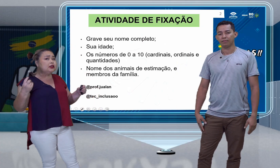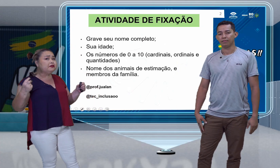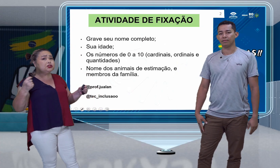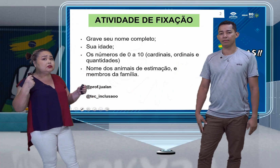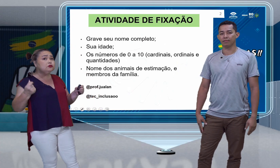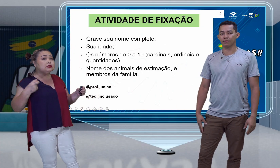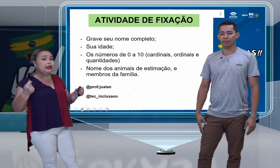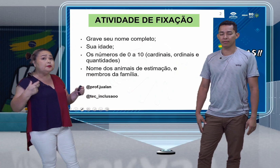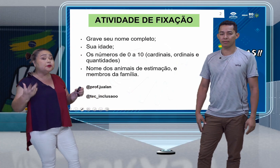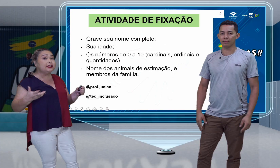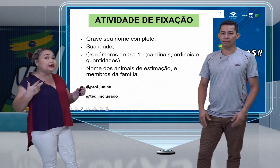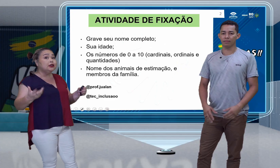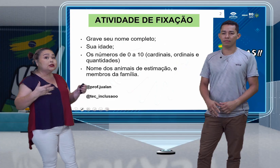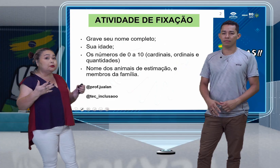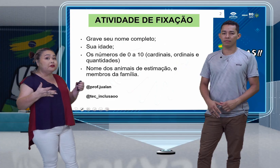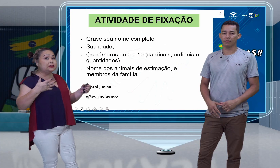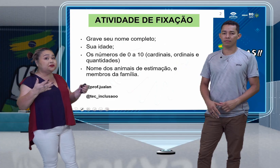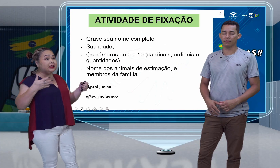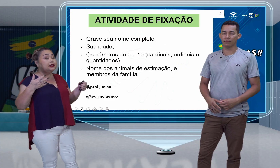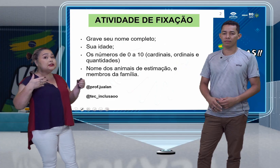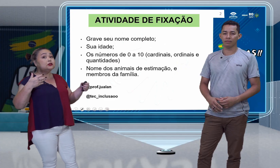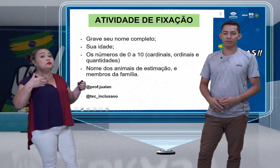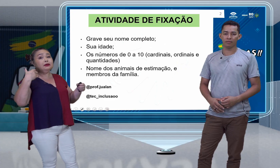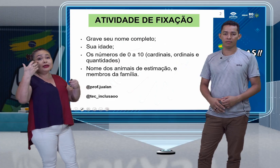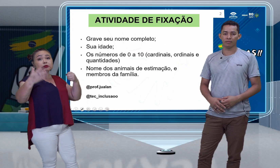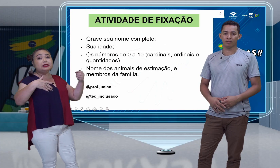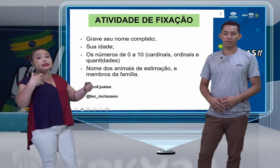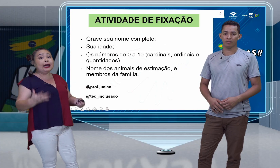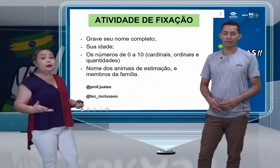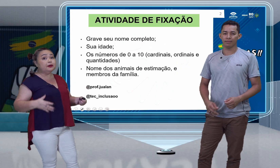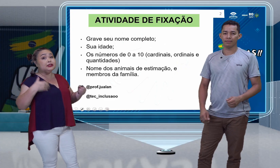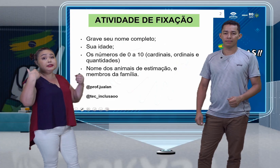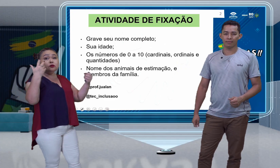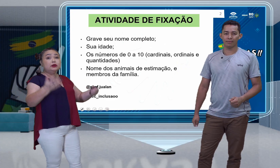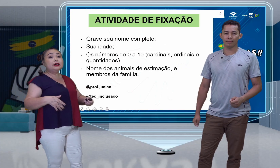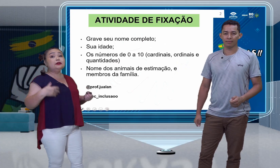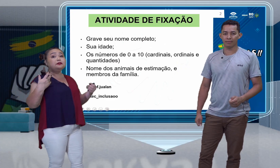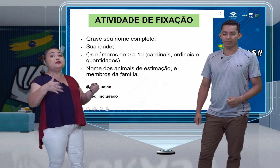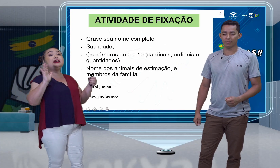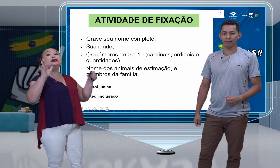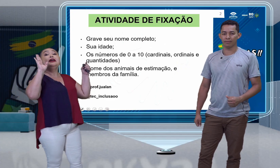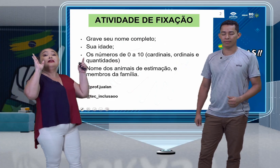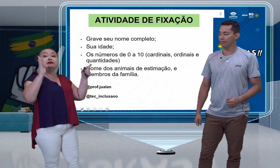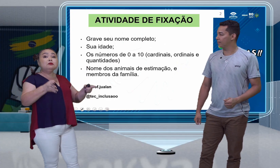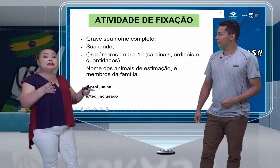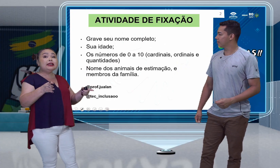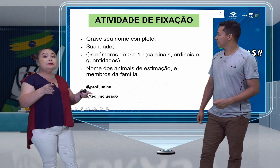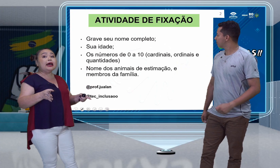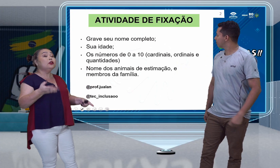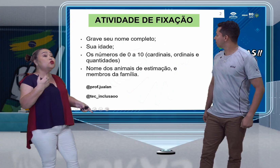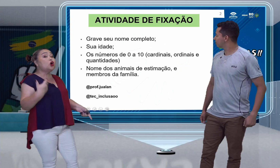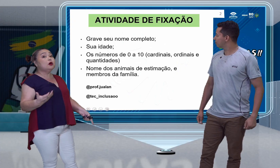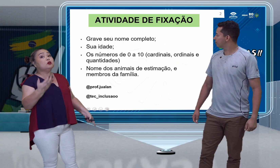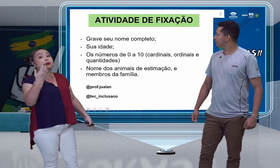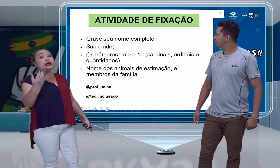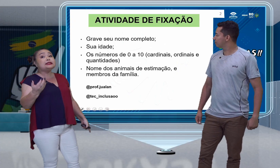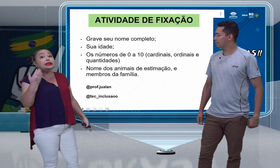faz tanto tempo, né? Estamos finalizando aí mais uma etapa, terceiro ano, enfim... Vamos relembrar. Nome, como é que